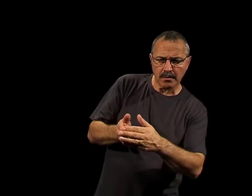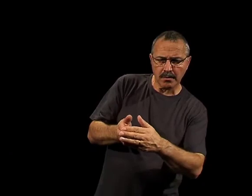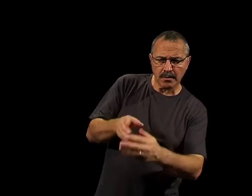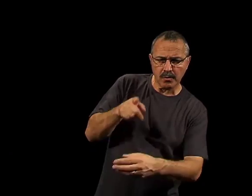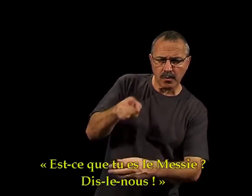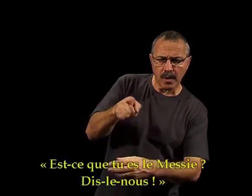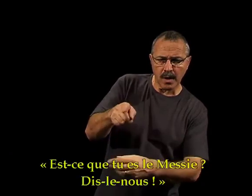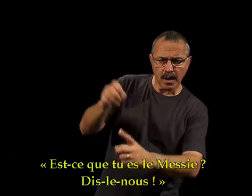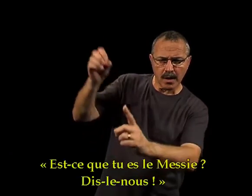« Est-ce que tu es le Messie ?